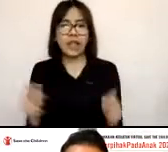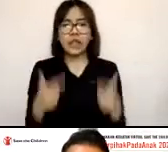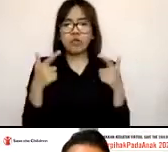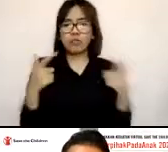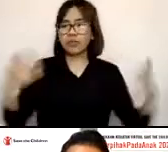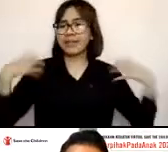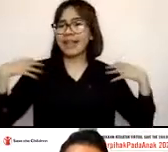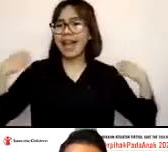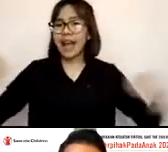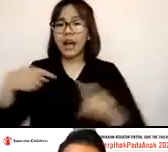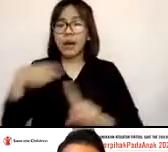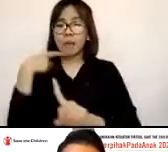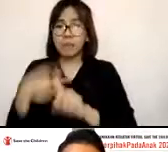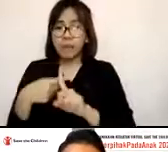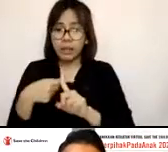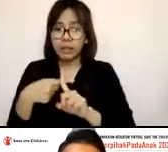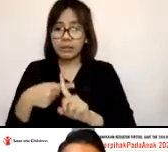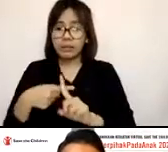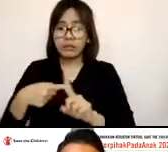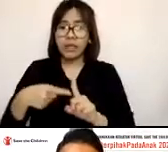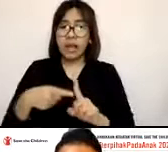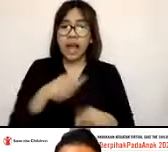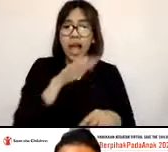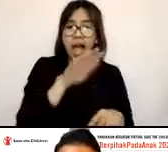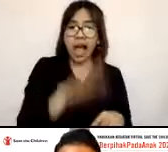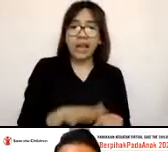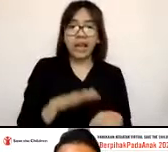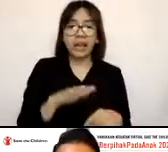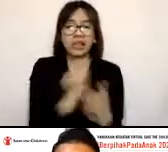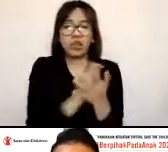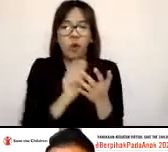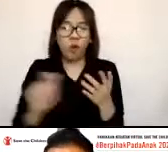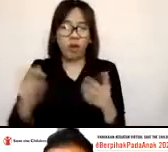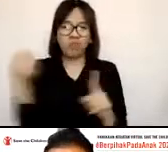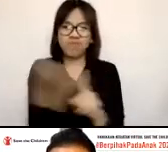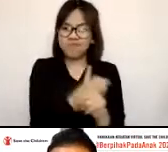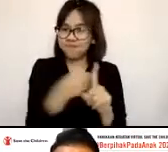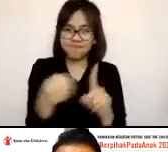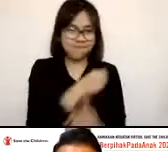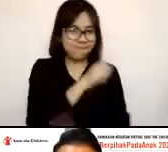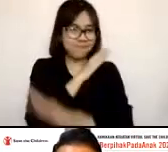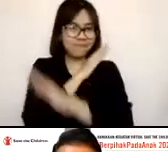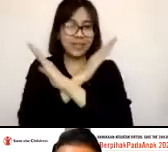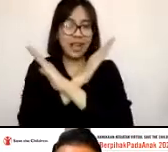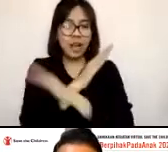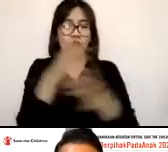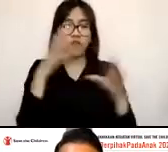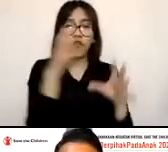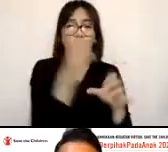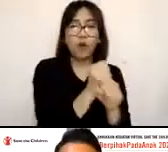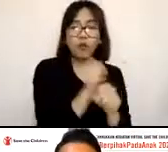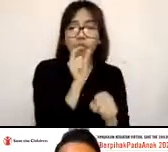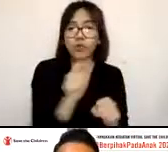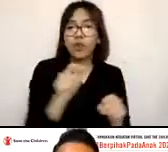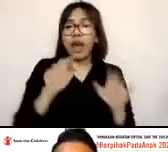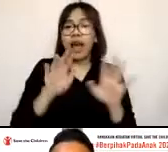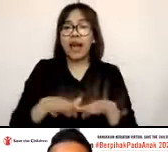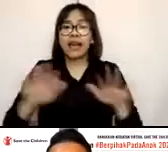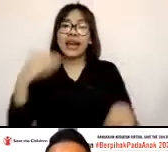serta pencegahan kekerasan untuk anak usia sekolah. Yang difokuskan pada remaja di usia